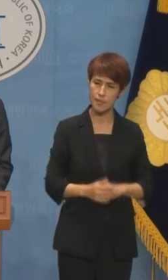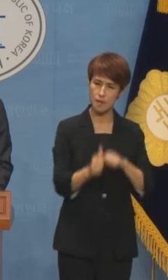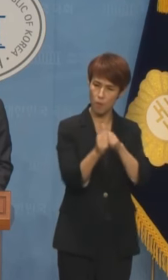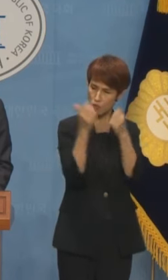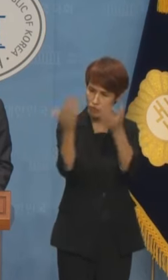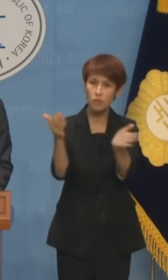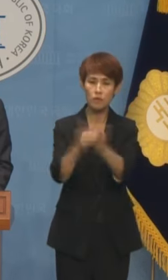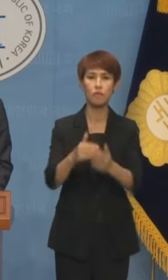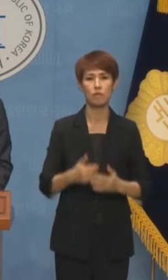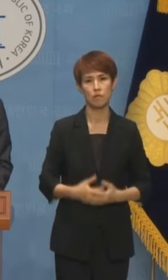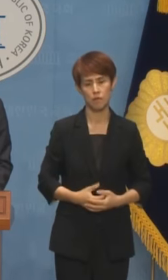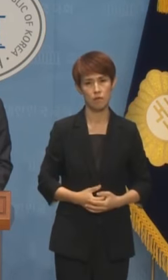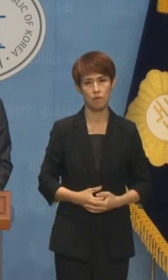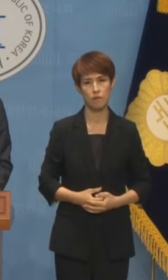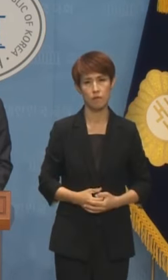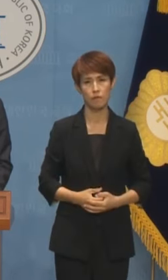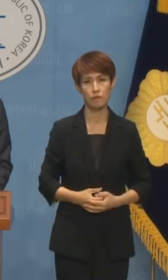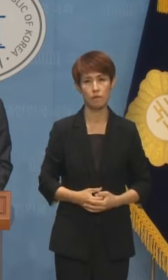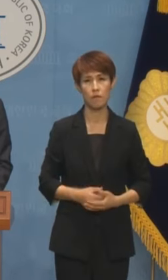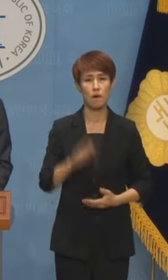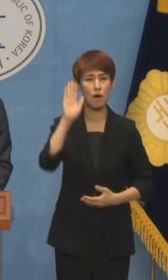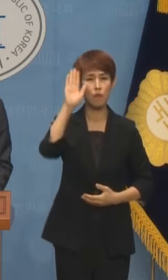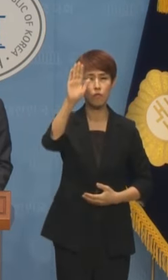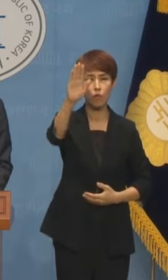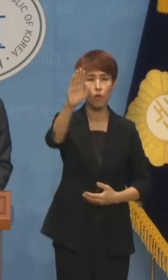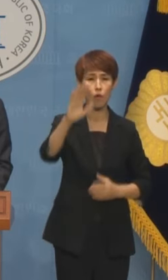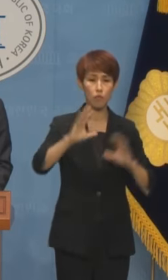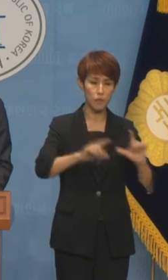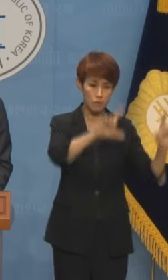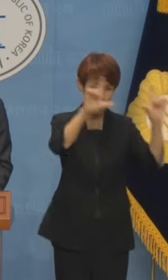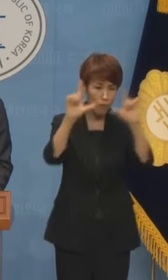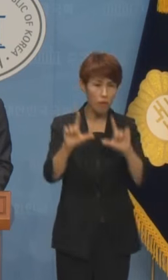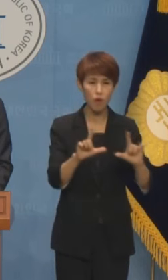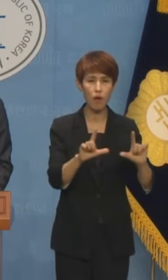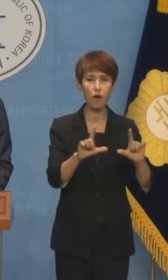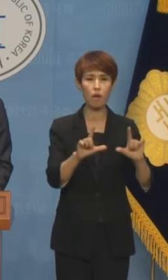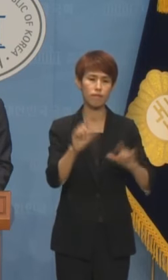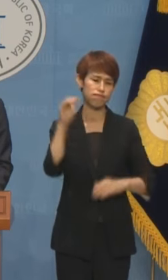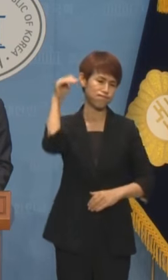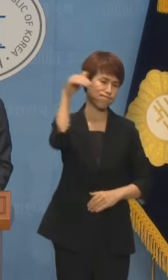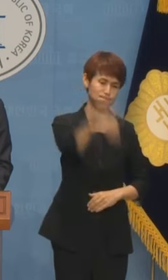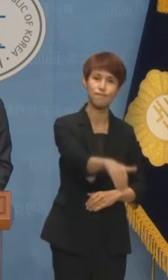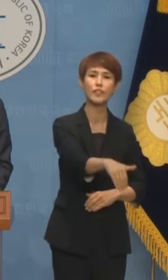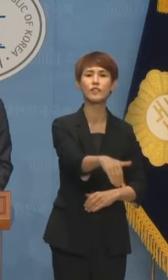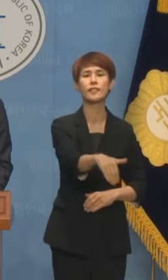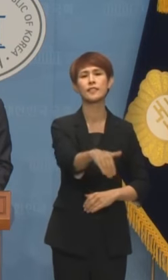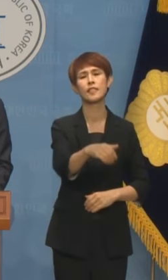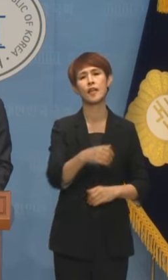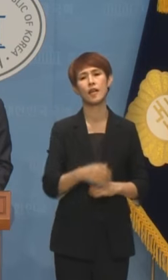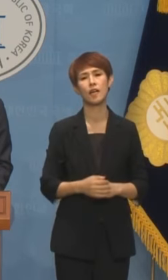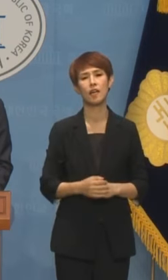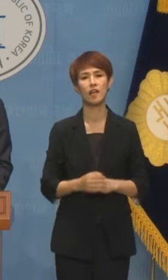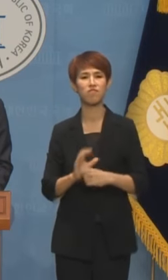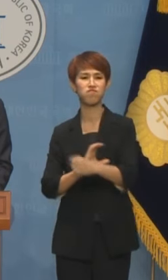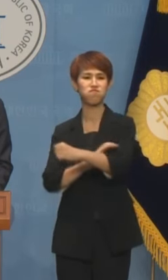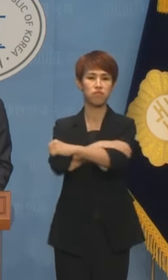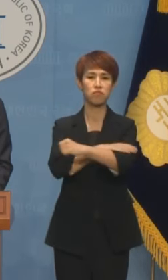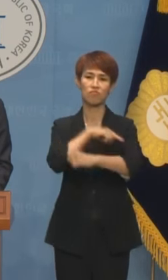평가입니다. 나라의 미래와 국민의 삶을 나락으로 떨어뜨려도 오직 권력 장악을